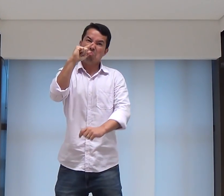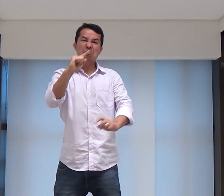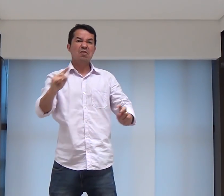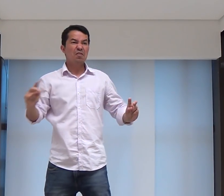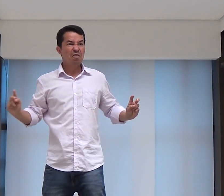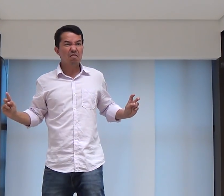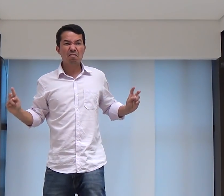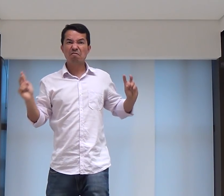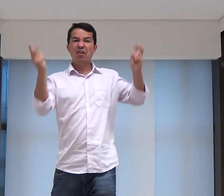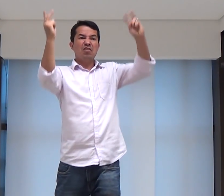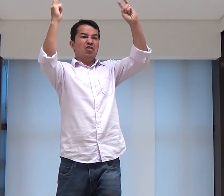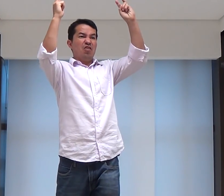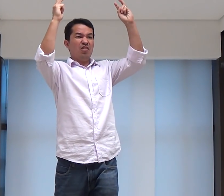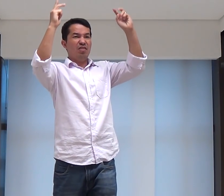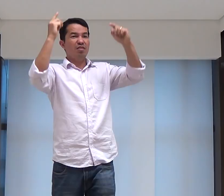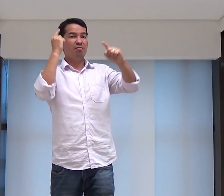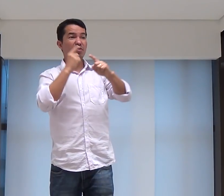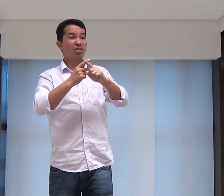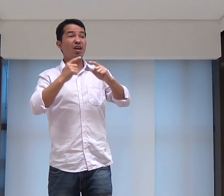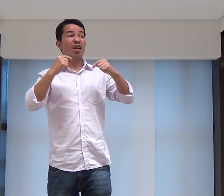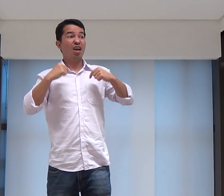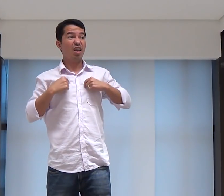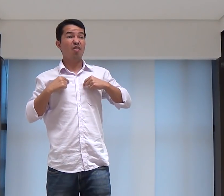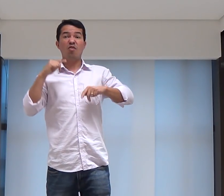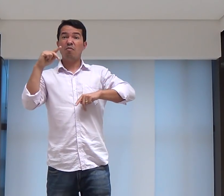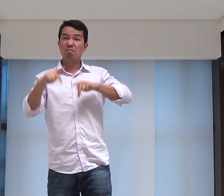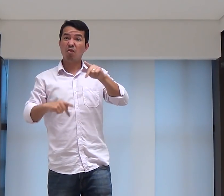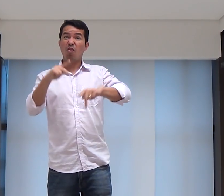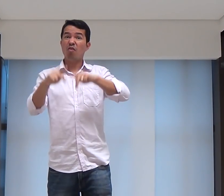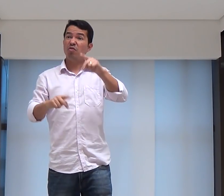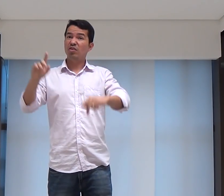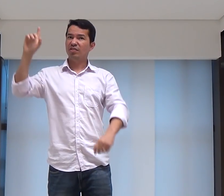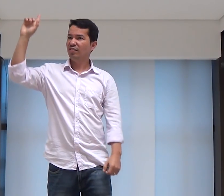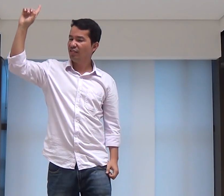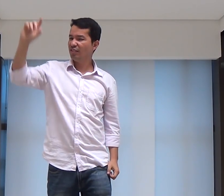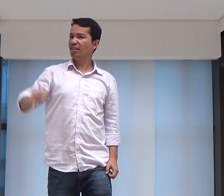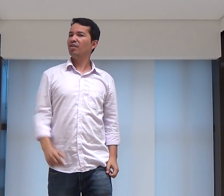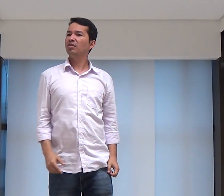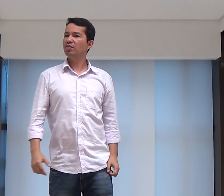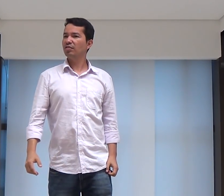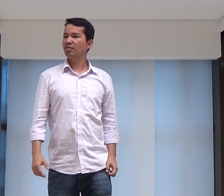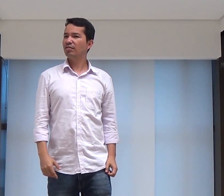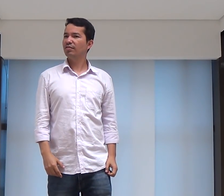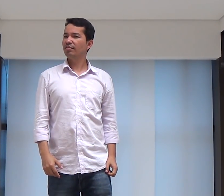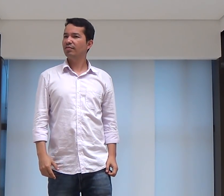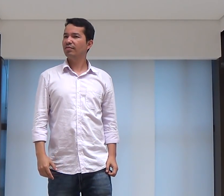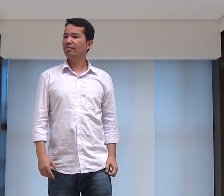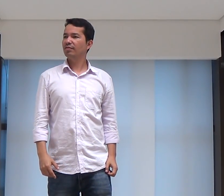vou vencer. Eu vou receber essa vitória. Porque eu sou povo de Deus.